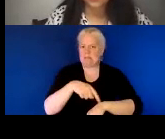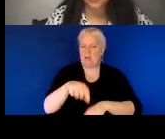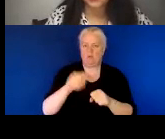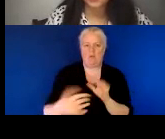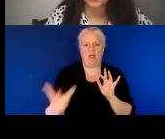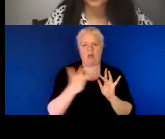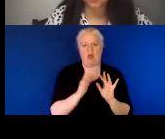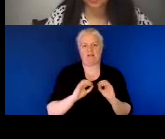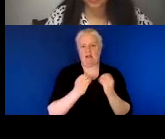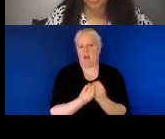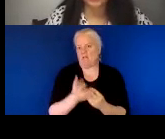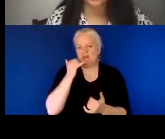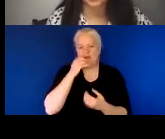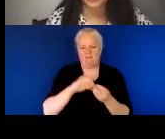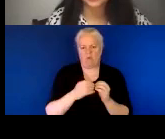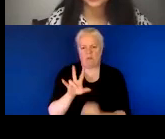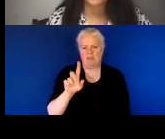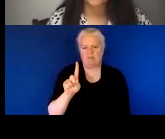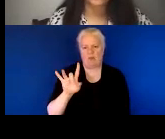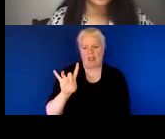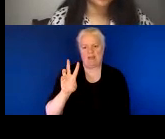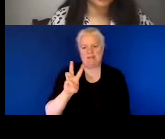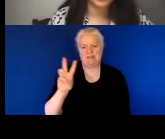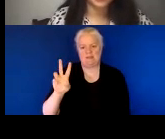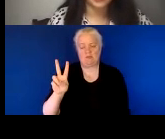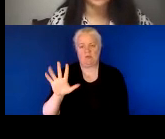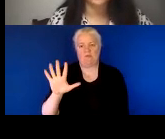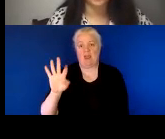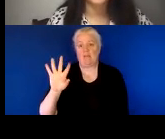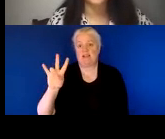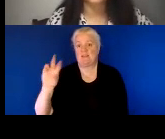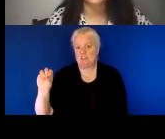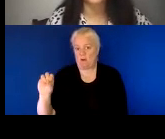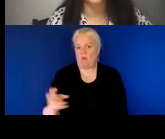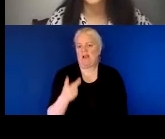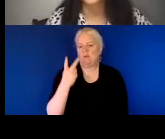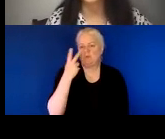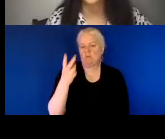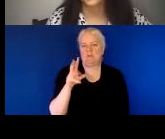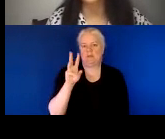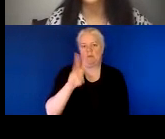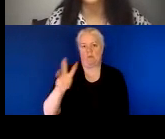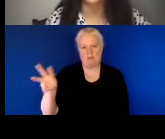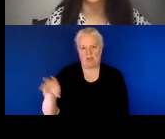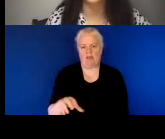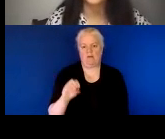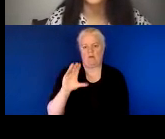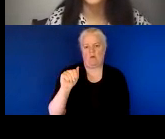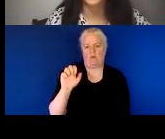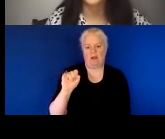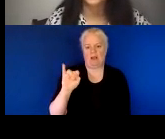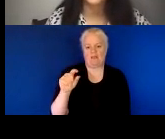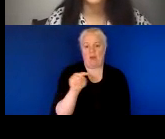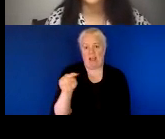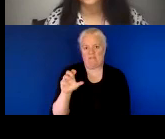加，所以呢，这个问答小组呢，你是我们没有办法对对你的这个提